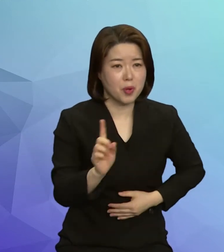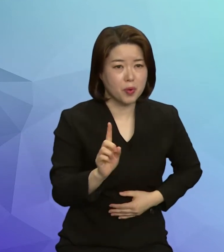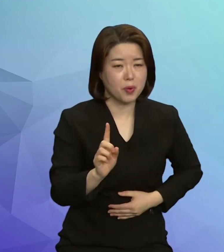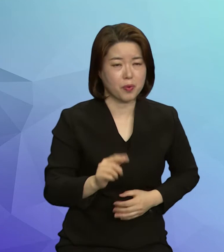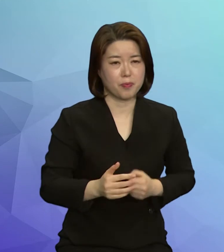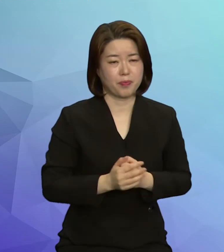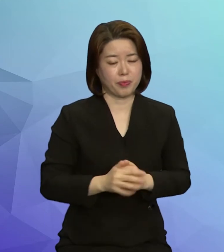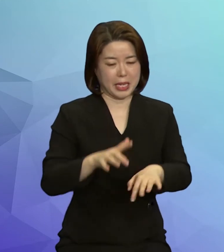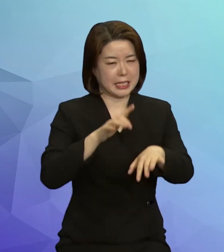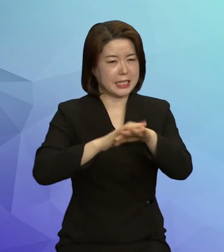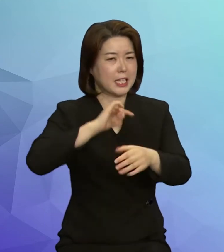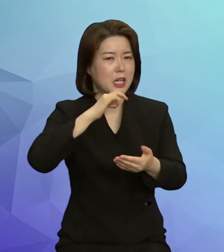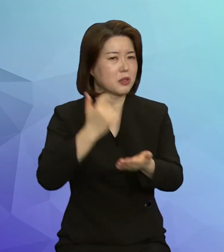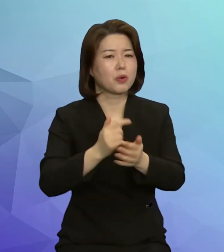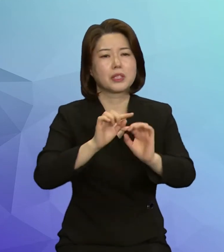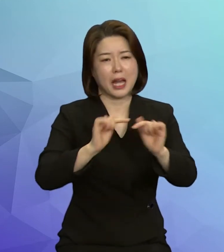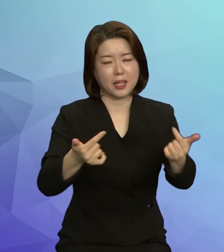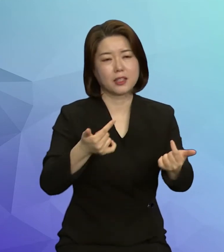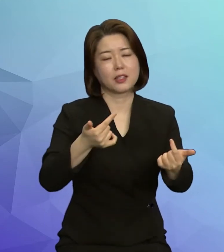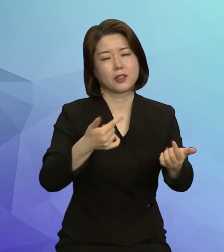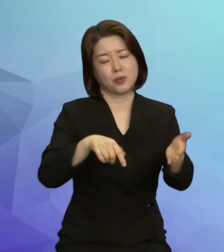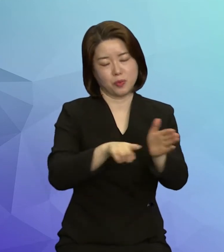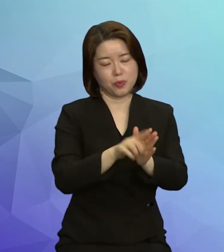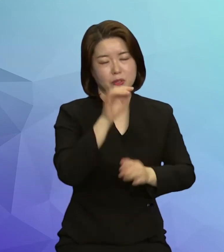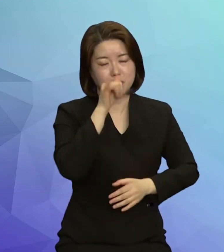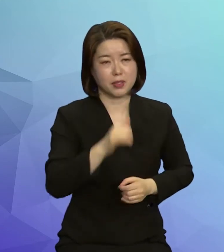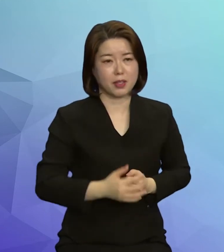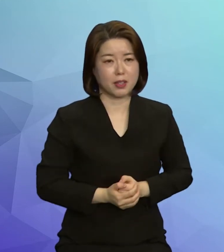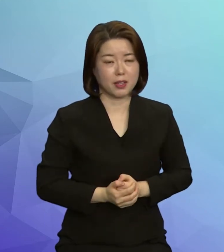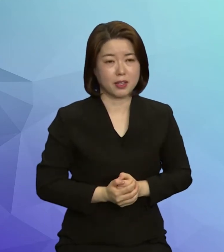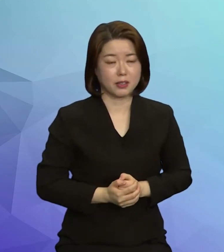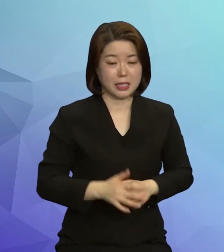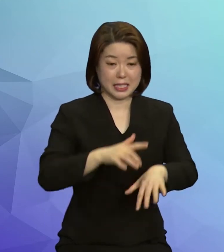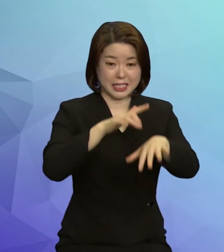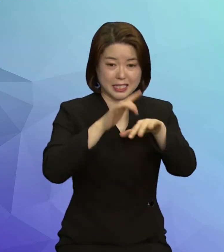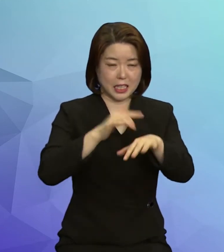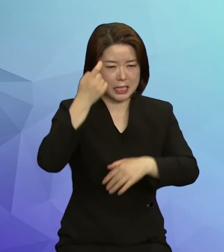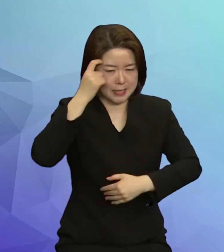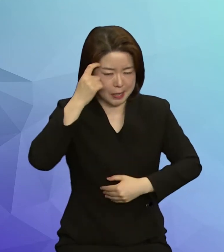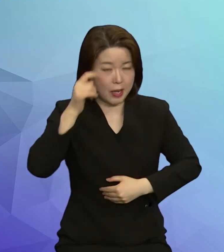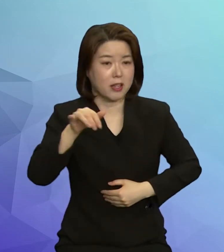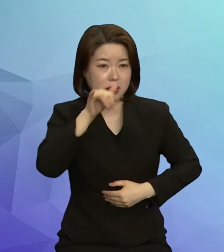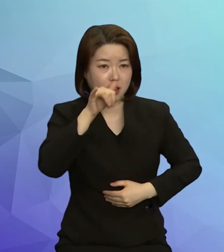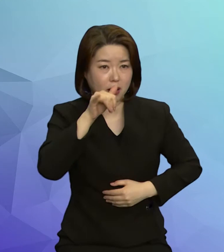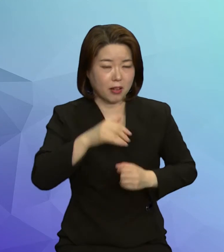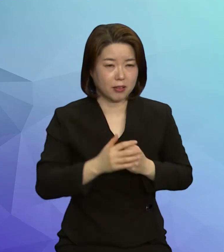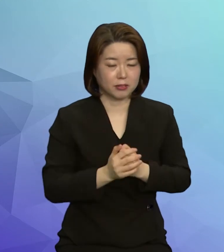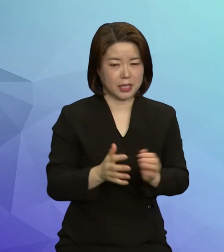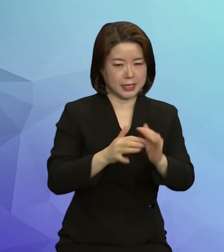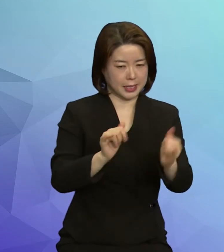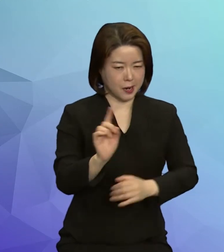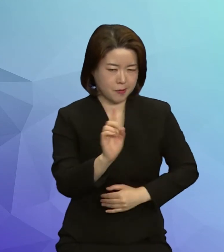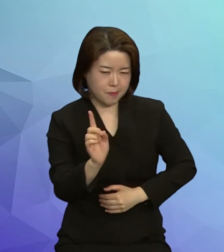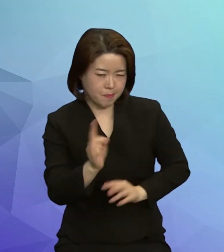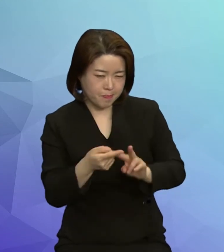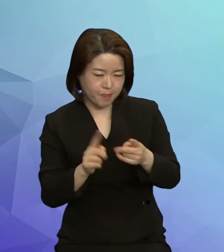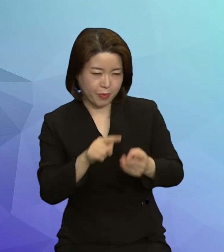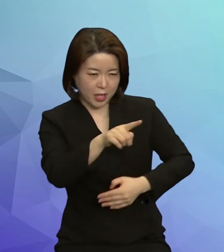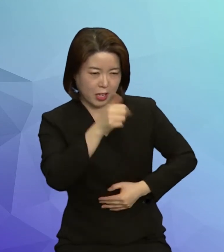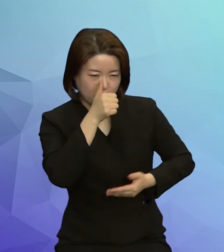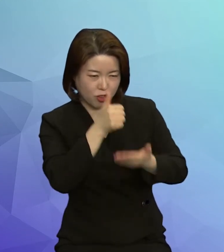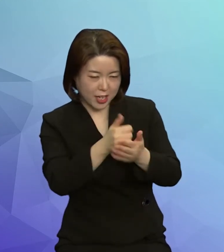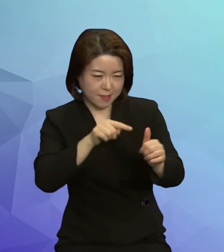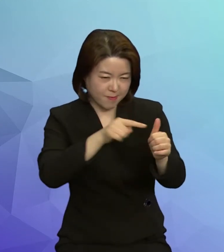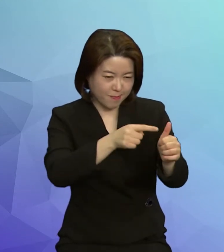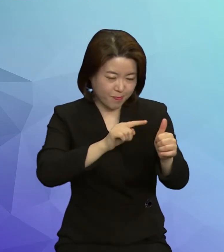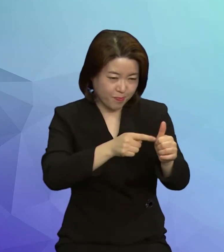되나? 사탄에게 속지 않기 위해서 그런 겁니다. 사탄의 속셈은 있어요. 사람에게 어떻게